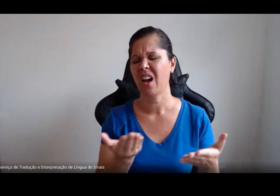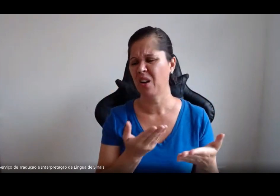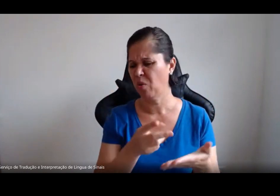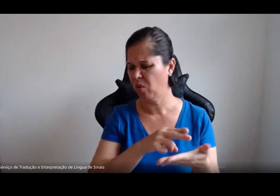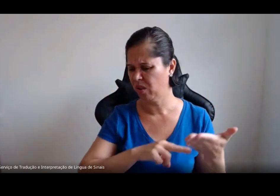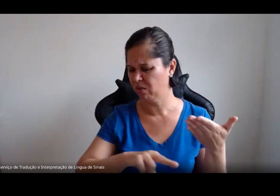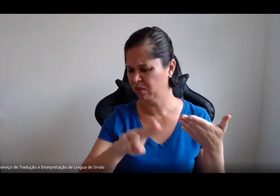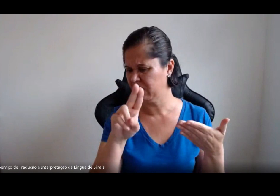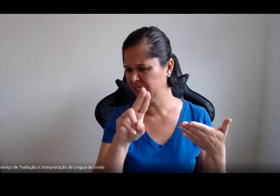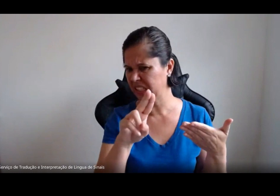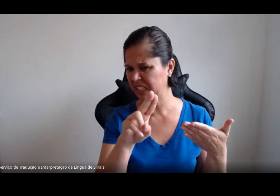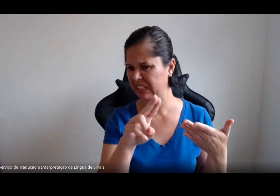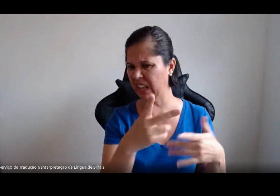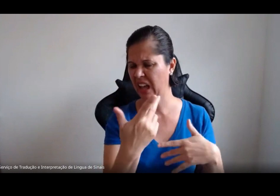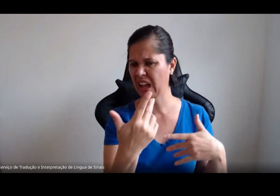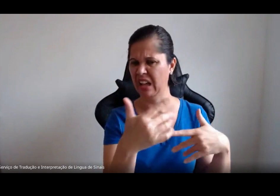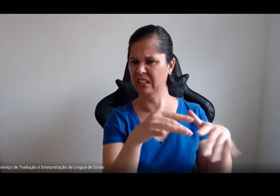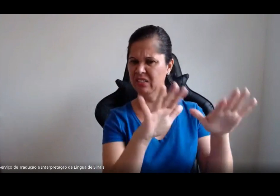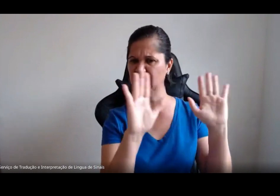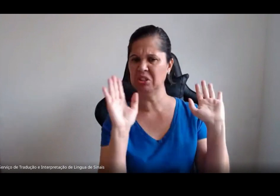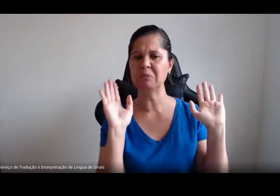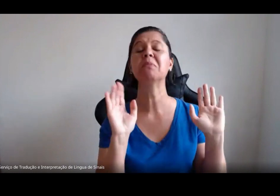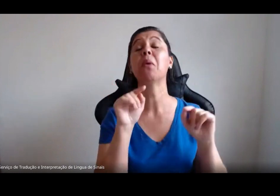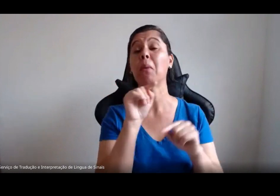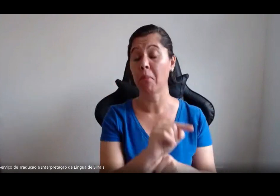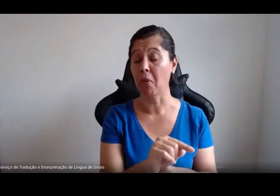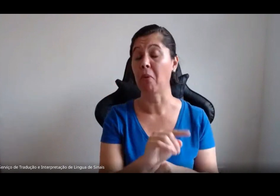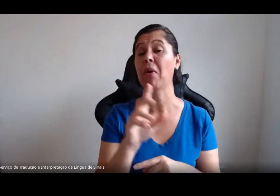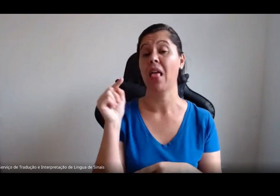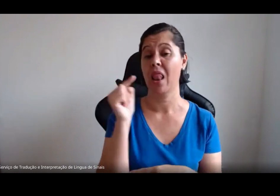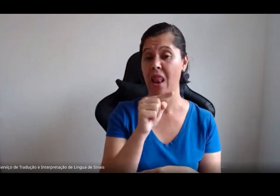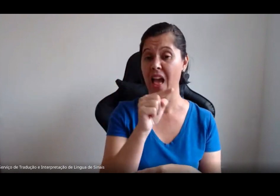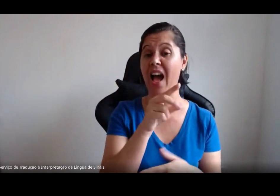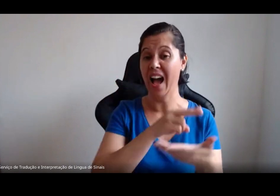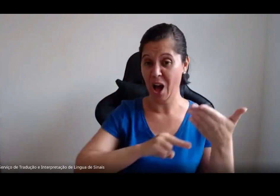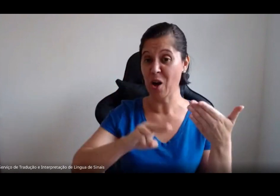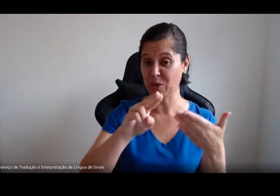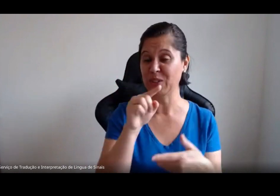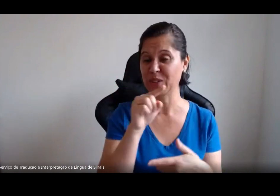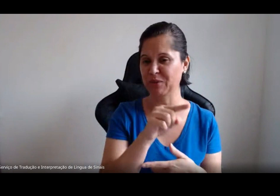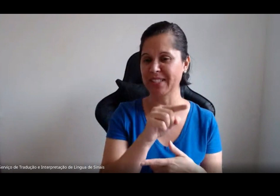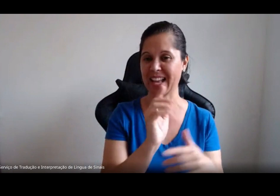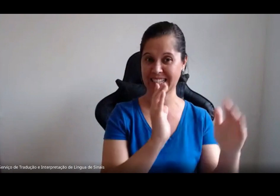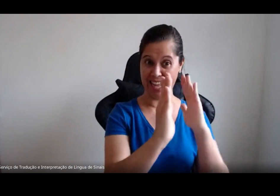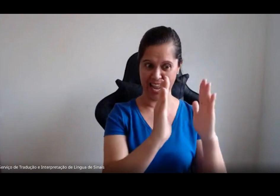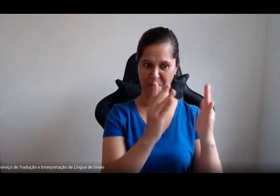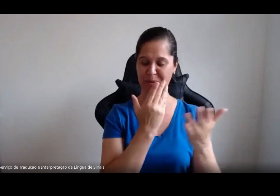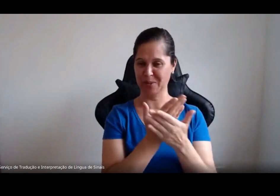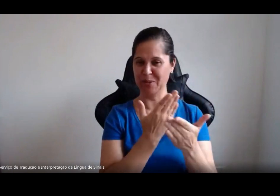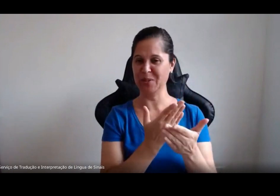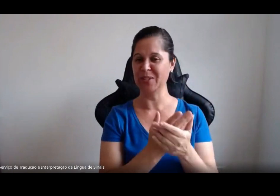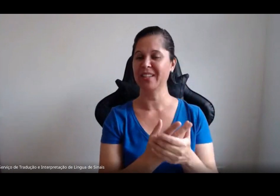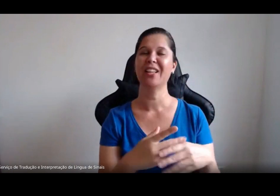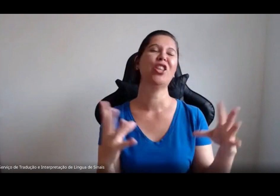Desculpe, gente, agora é a Universidade de Borgonha e Franche-Comté, o que muito me revoltou, que a Universidade de Franche-Comté,